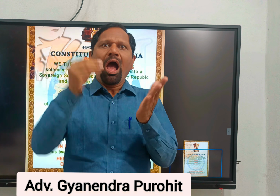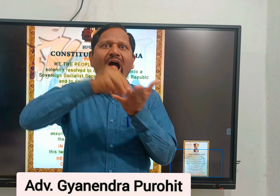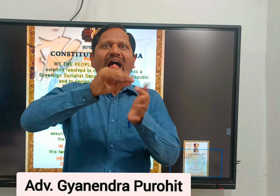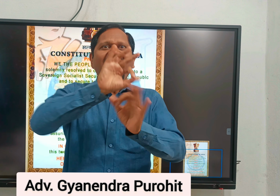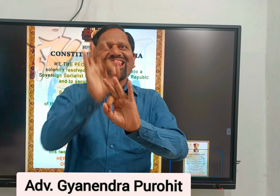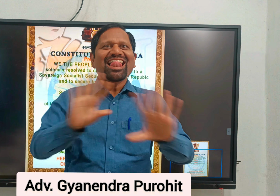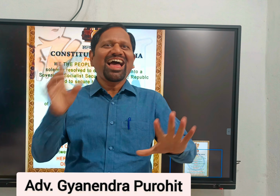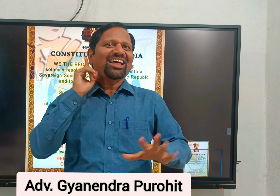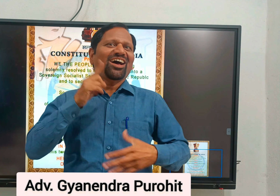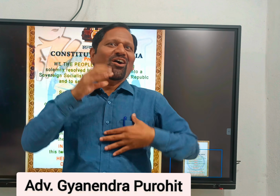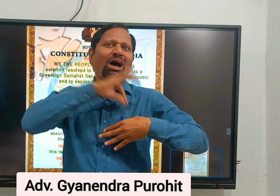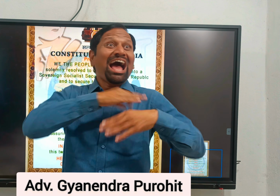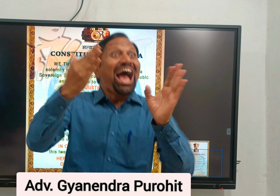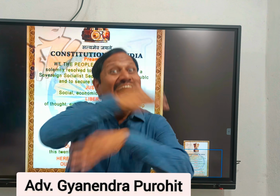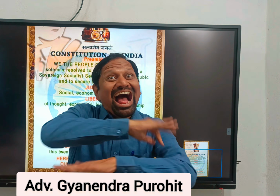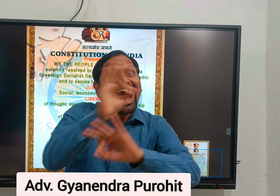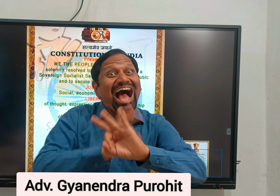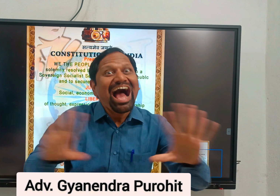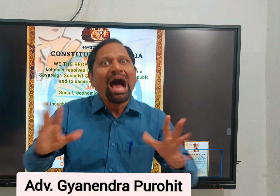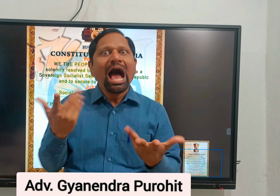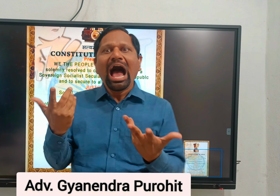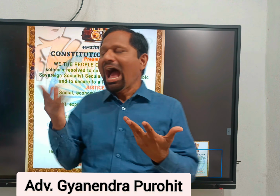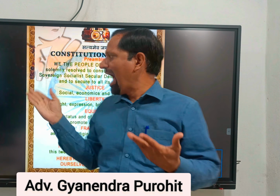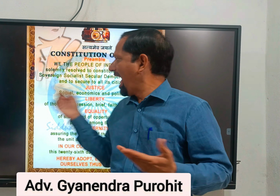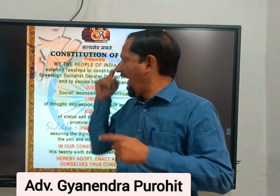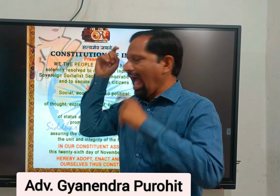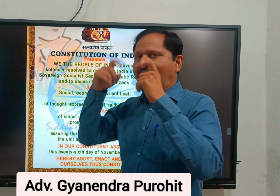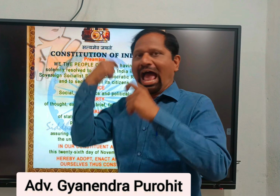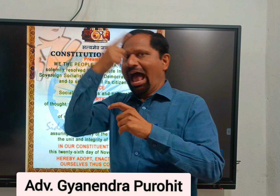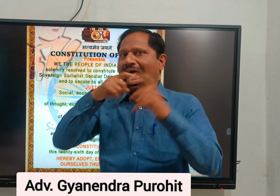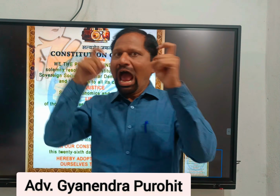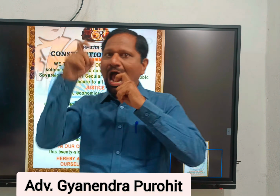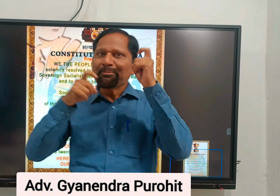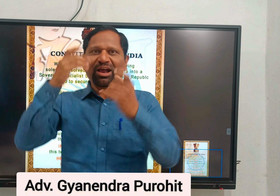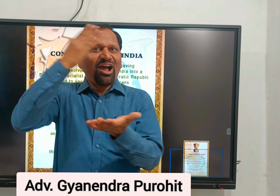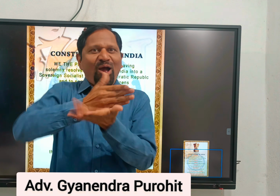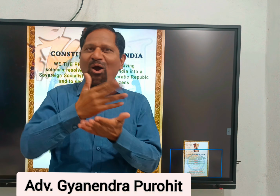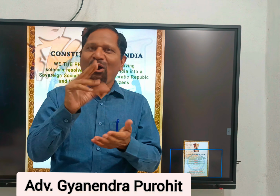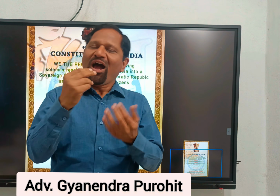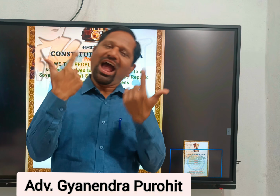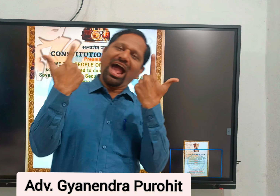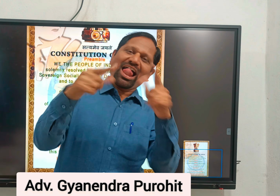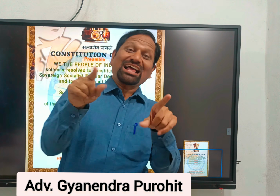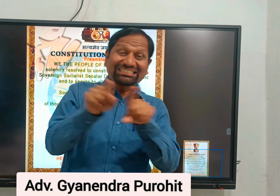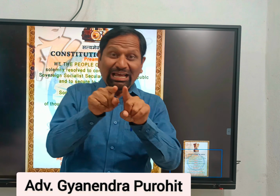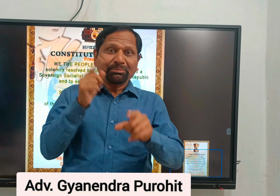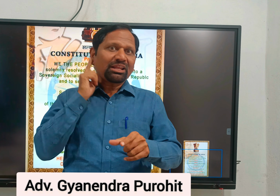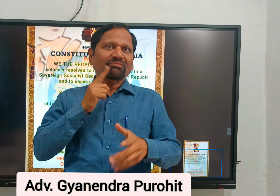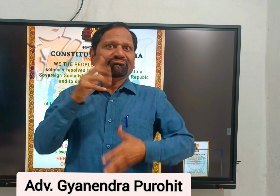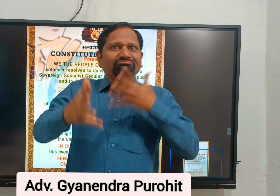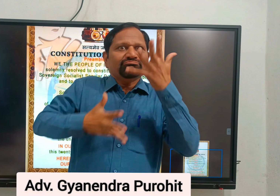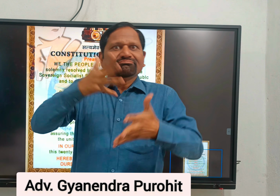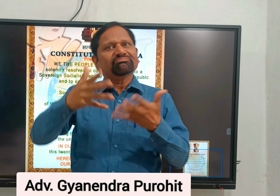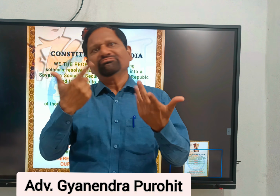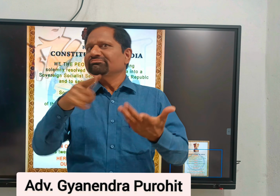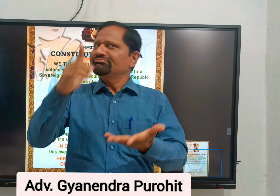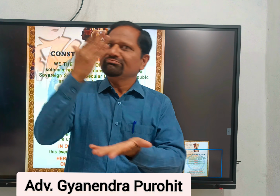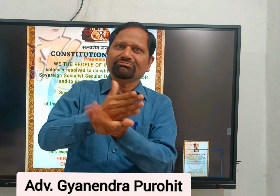कर ही रहे हैं, लेकिन बहुत ज़्यादा परेशान होने की आवश्यकता भी नहीं है, क्योंकि हमारे संविधान की प्रस्तावना में